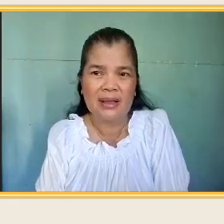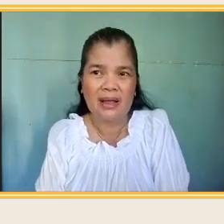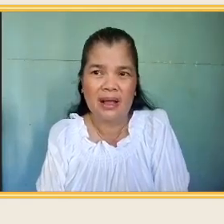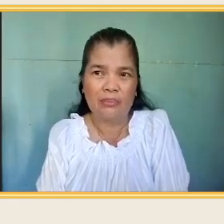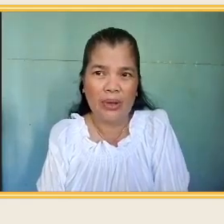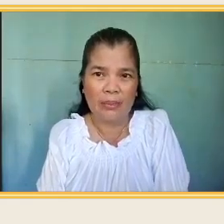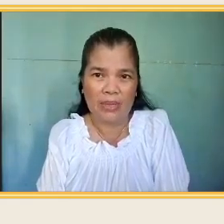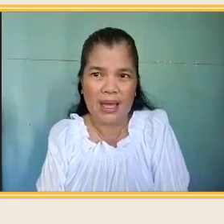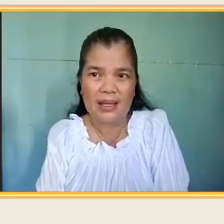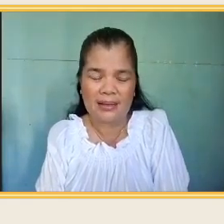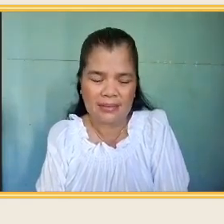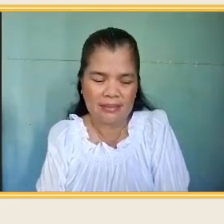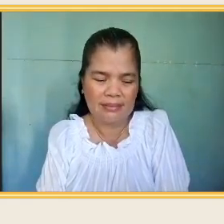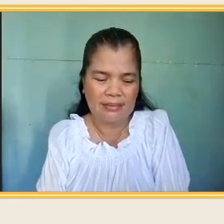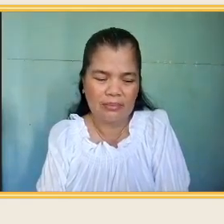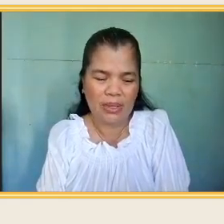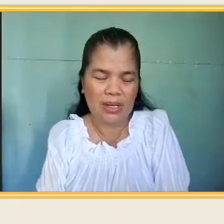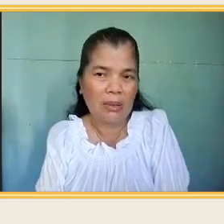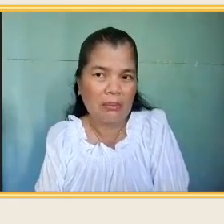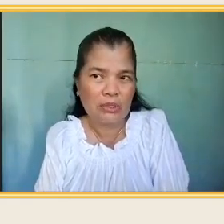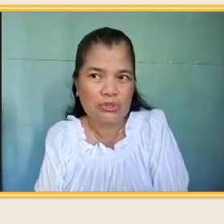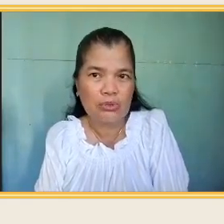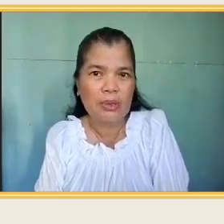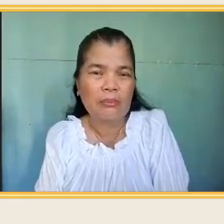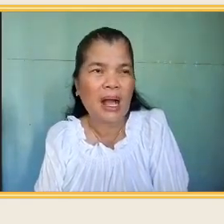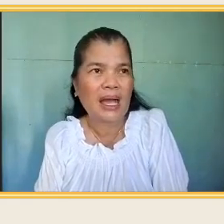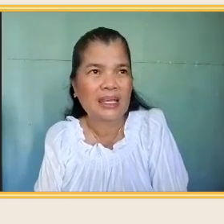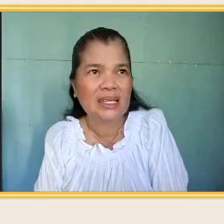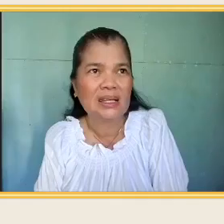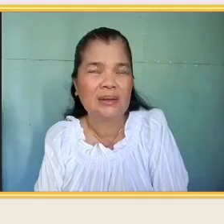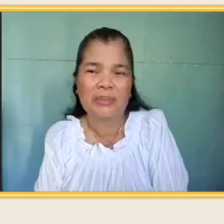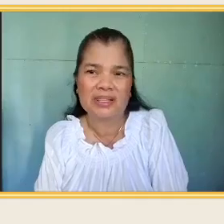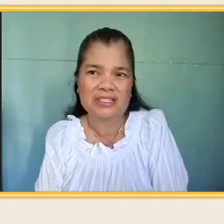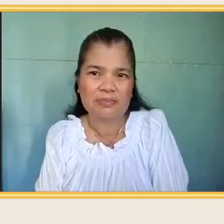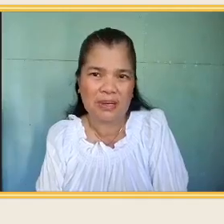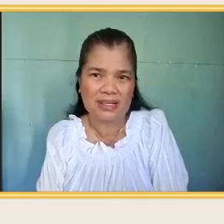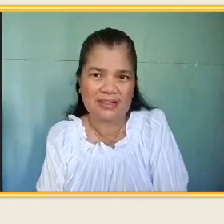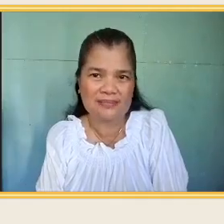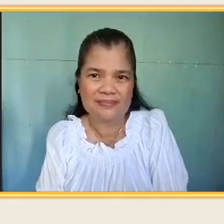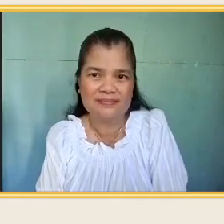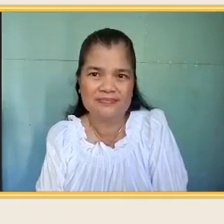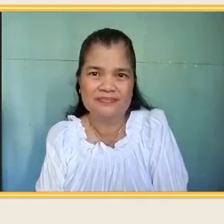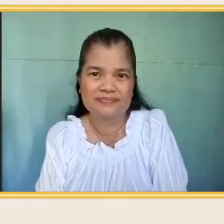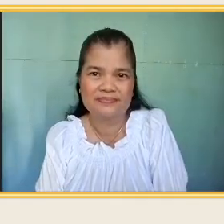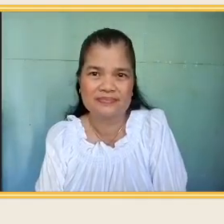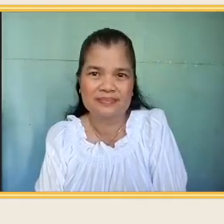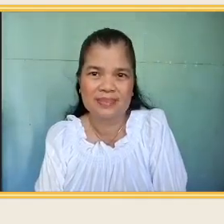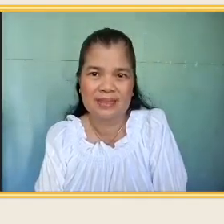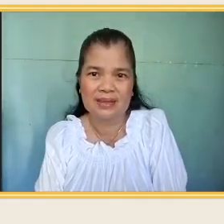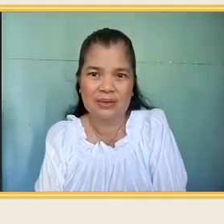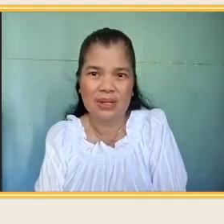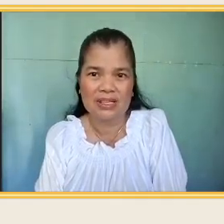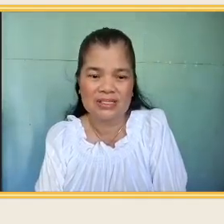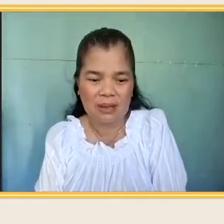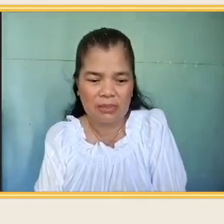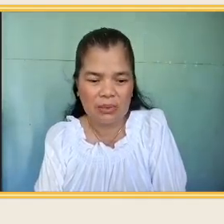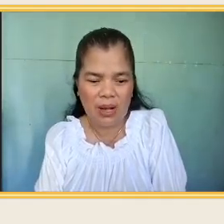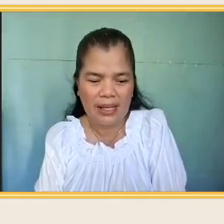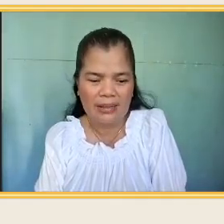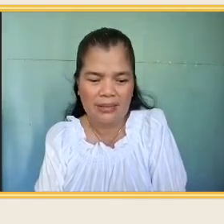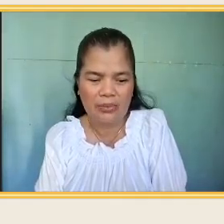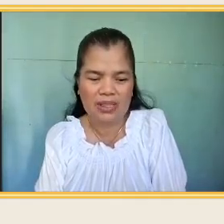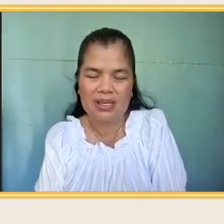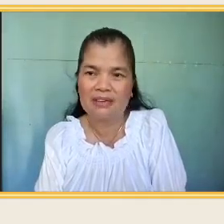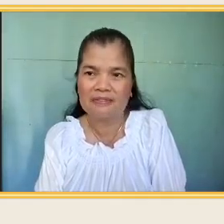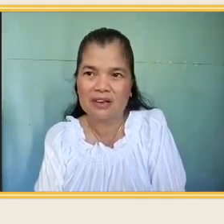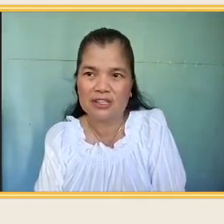Sir Buemia. Pwede ba gusto ko may makarinig ng participant? What is number